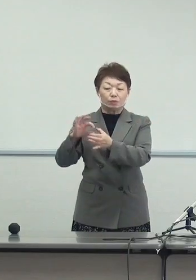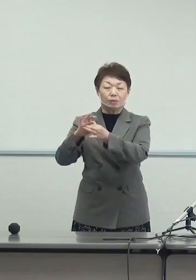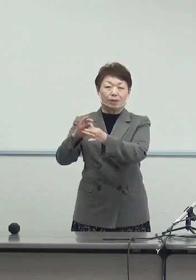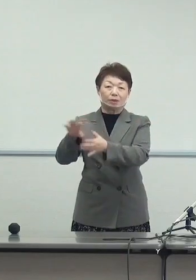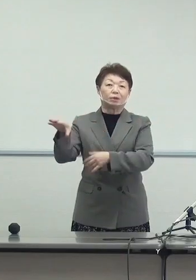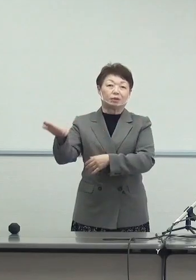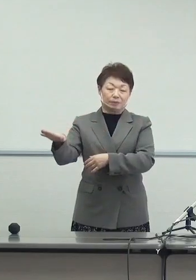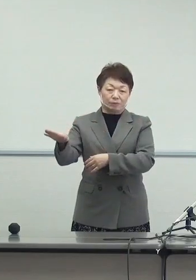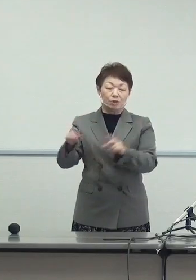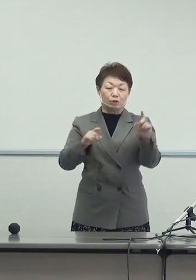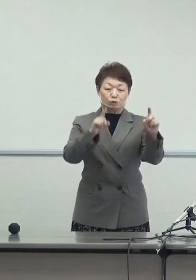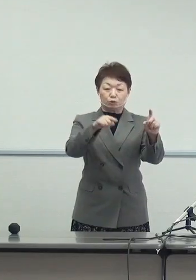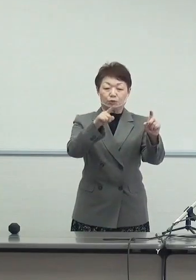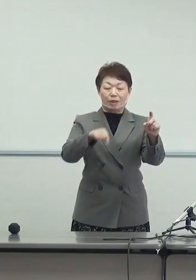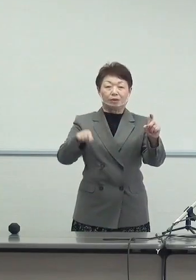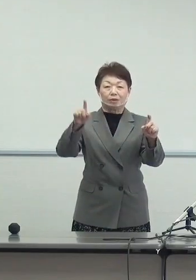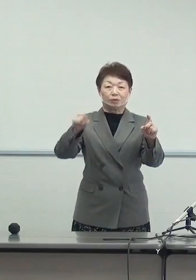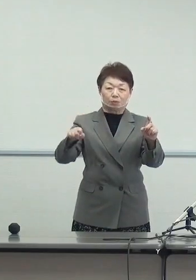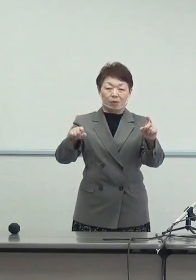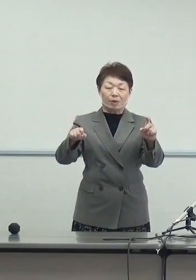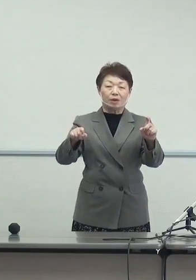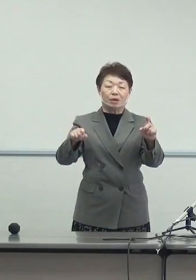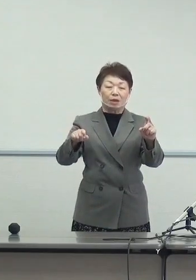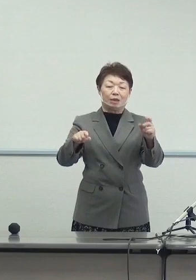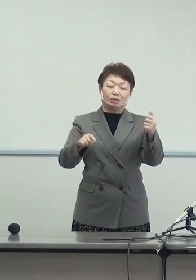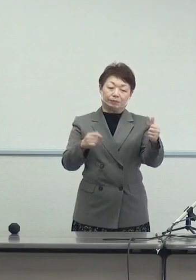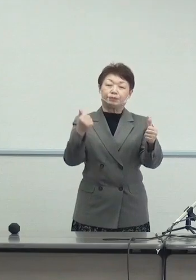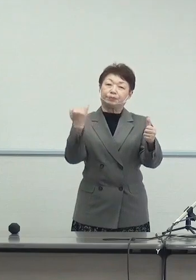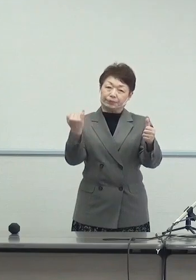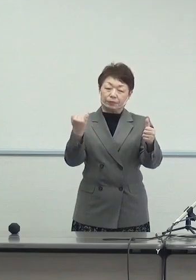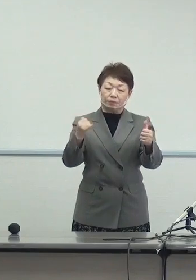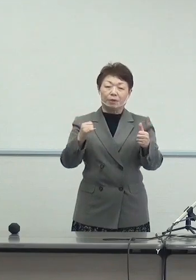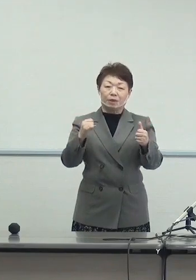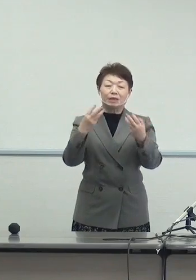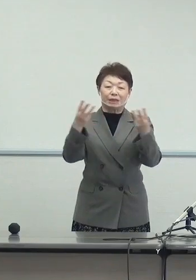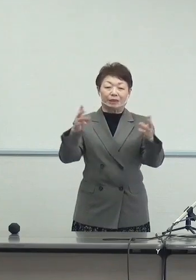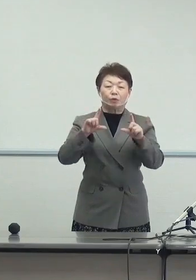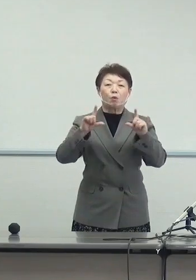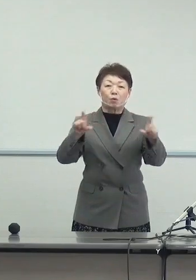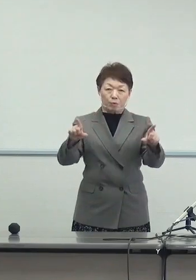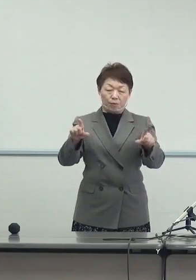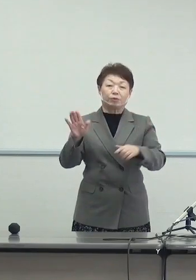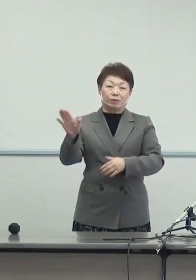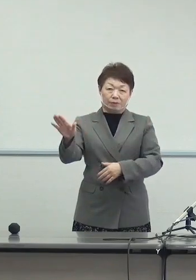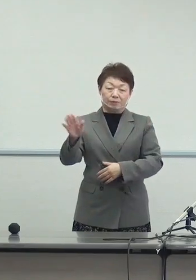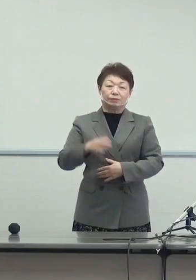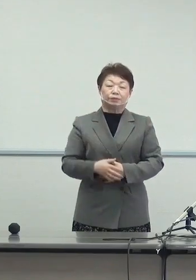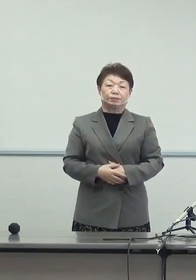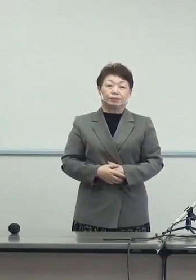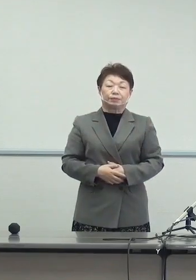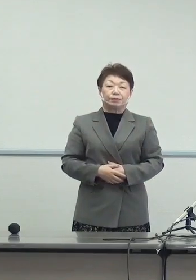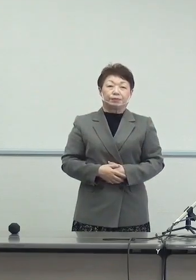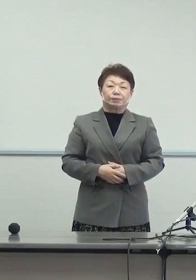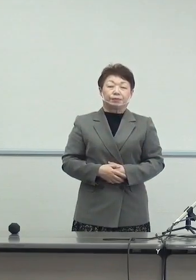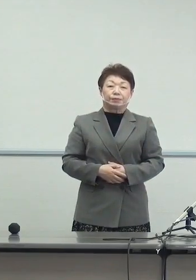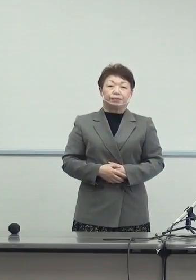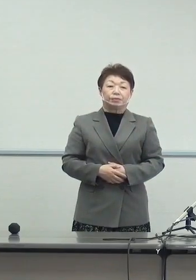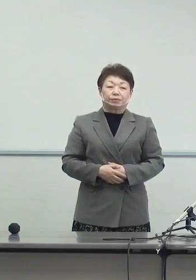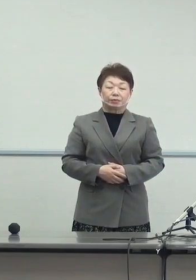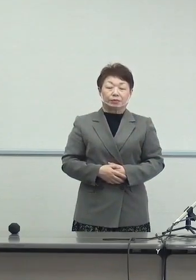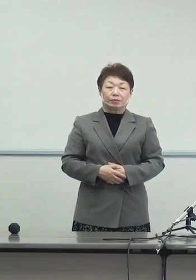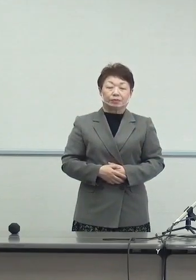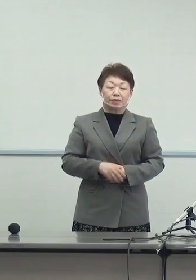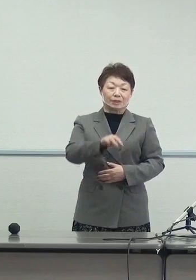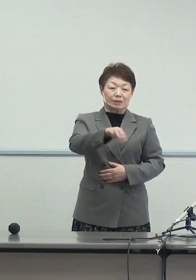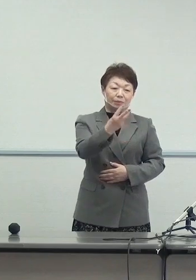ので10代の方ということもあり属性性別等非公表についてご協力をいただきたいと存じます。一番下の